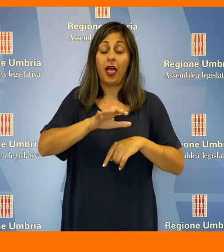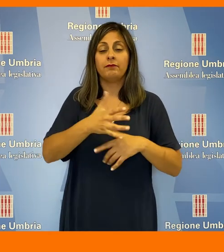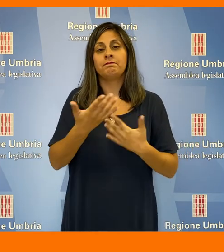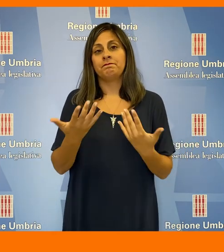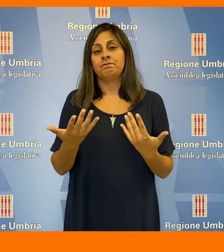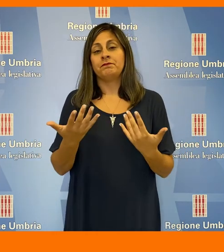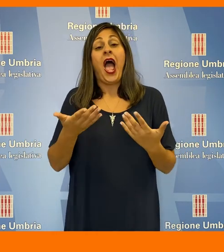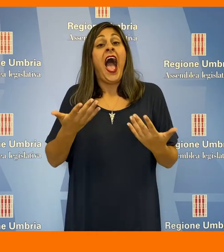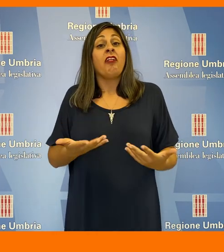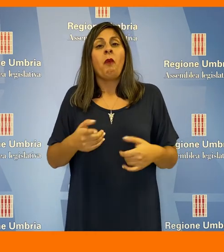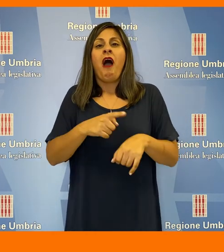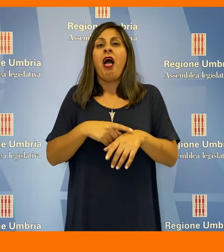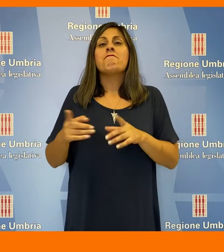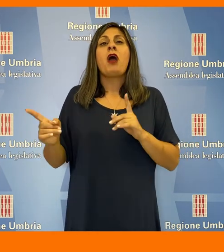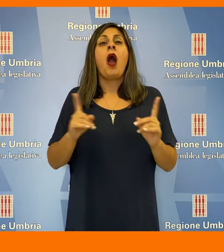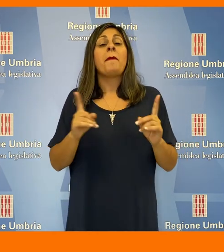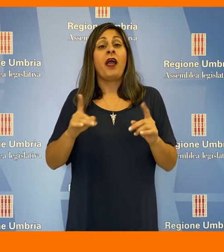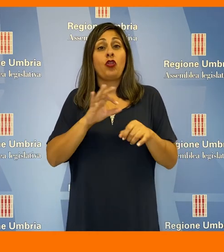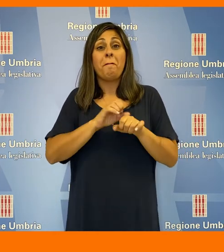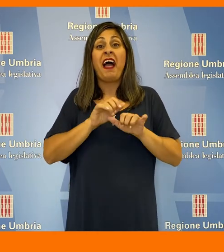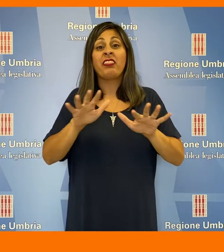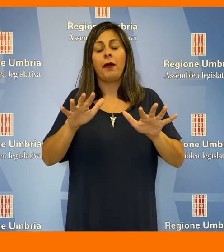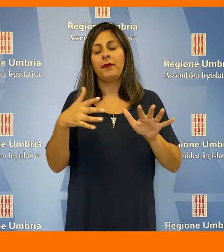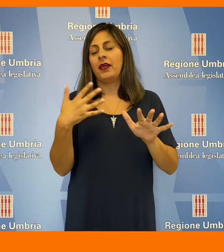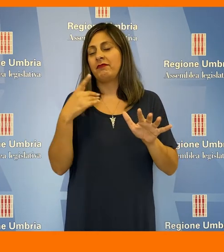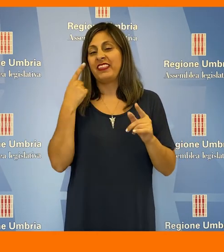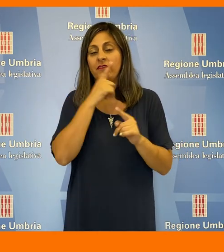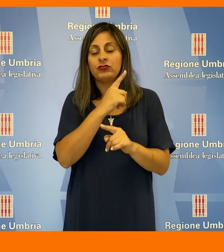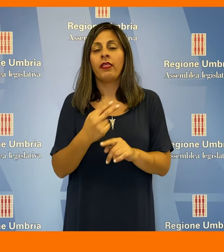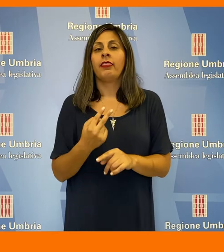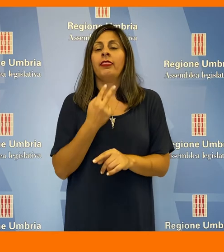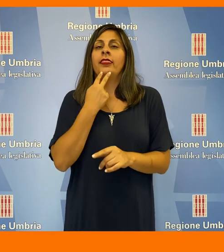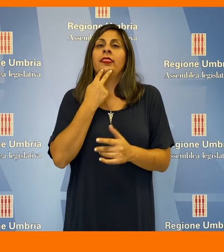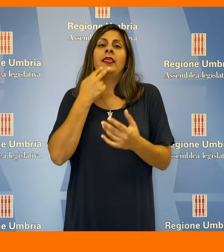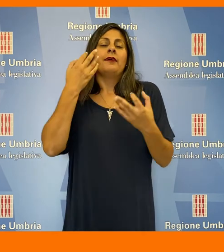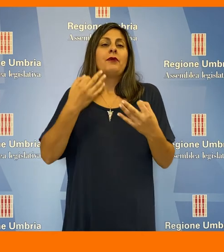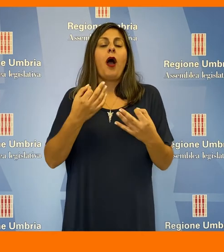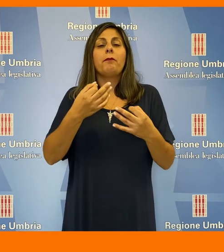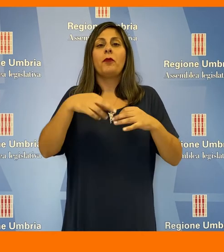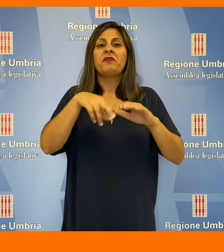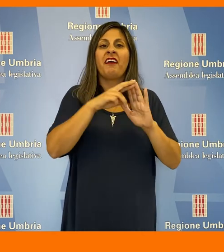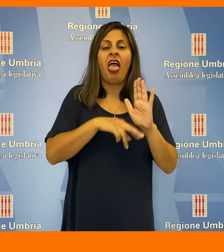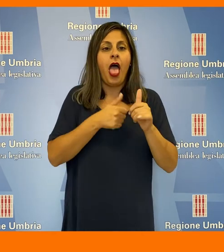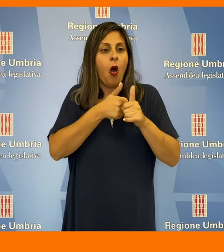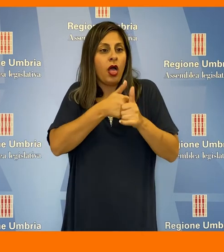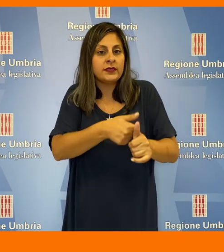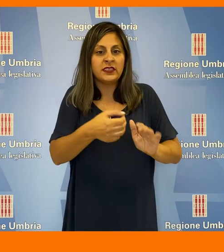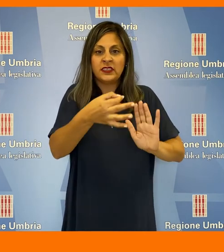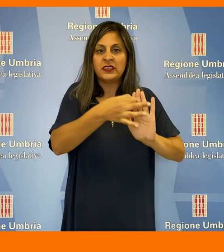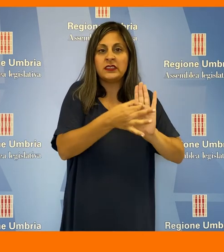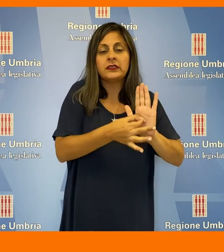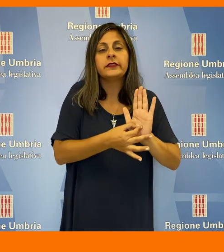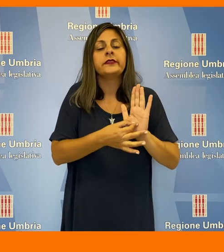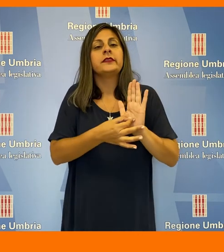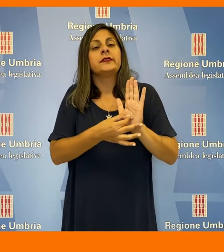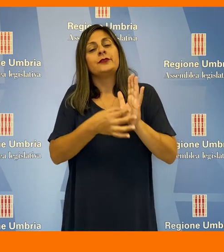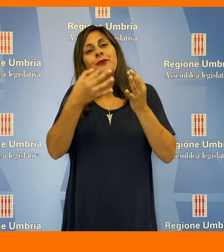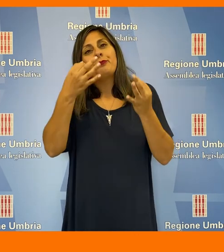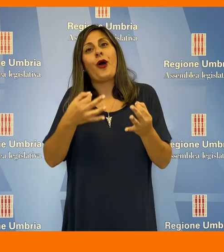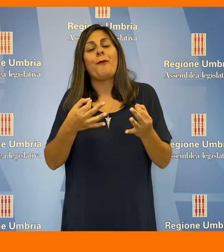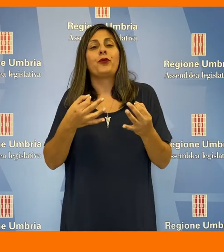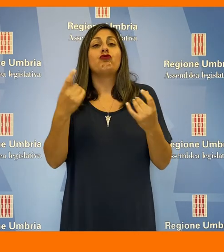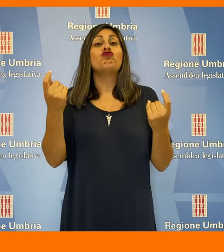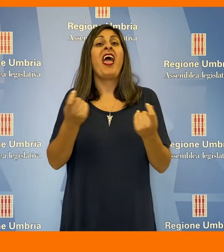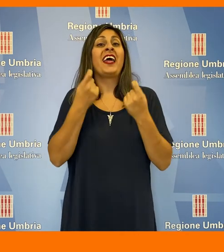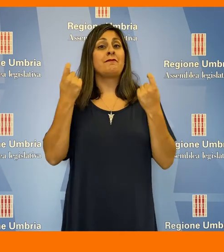I tempi sono difficili, quelli di oggi, i tempi di pandemia ci hanno costretto a delle rigorose regole per